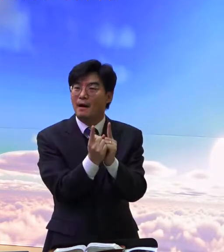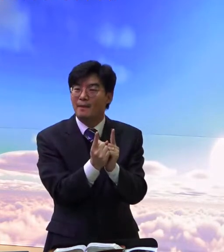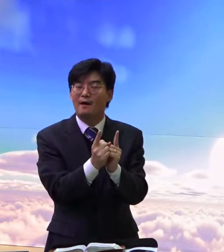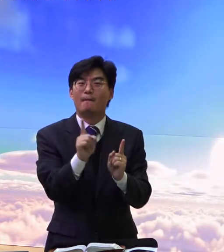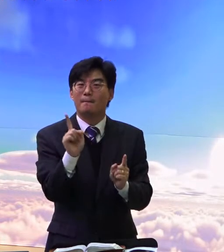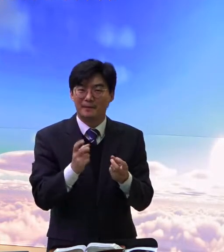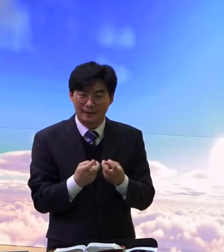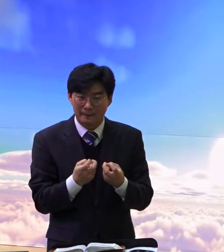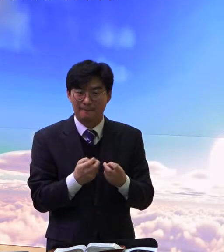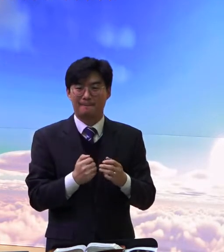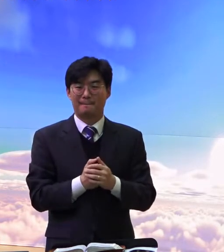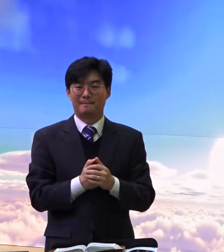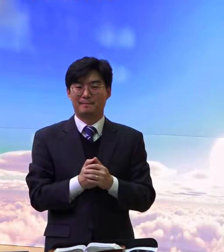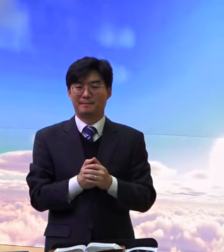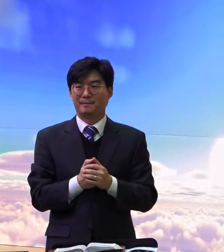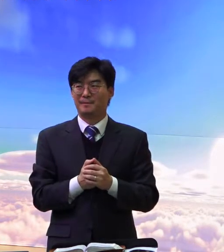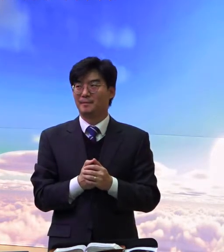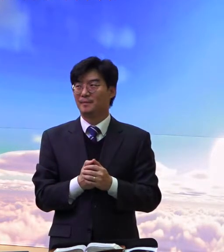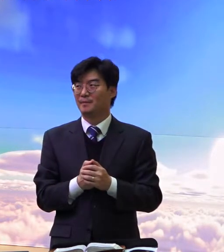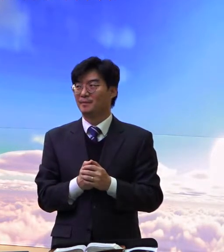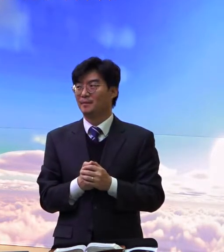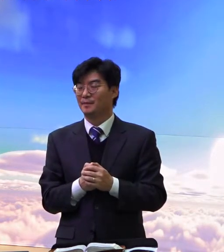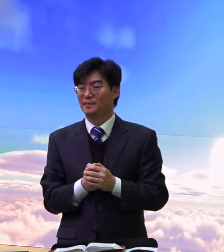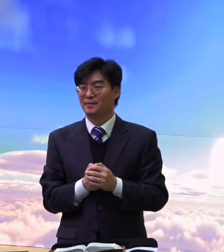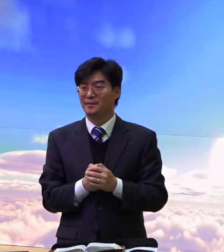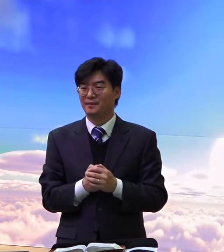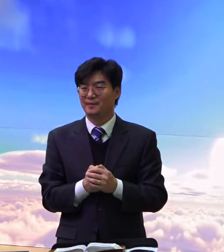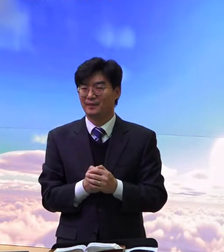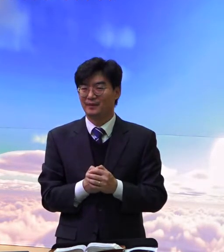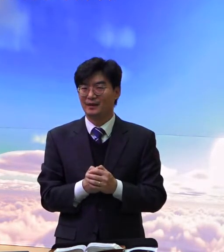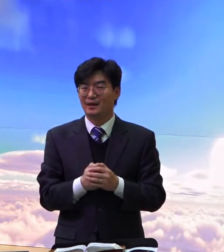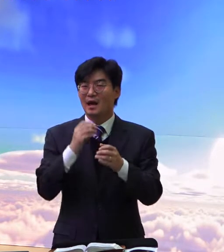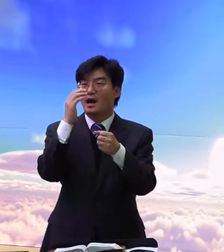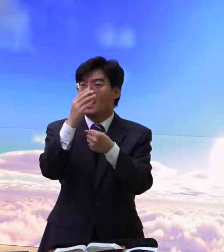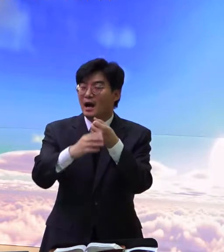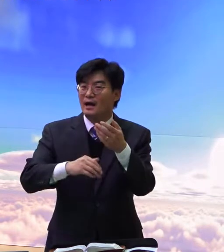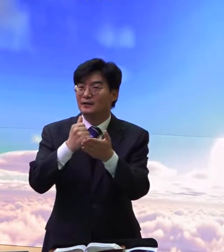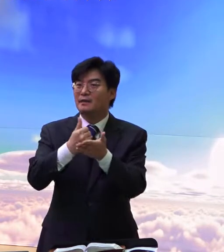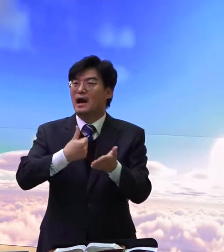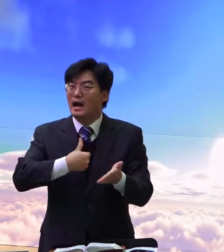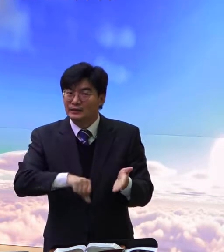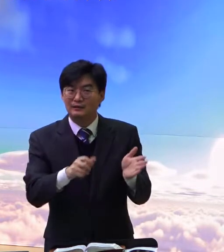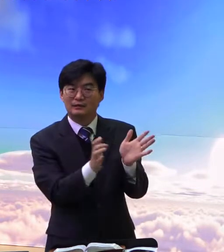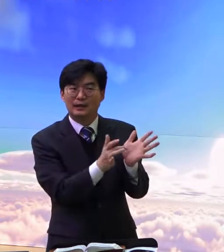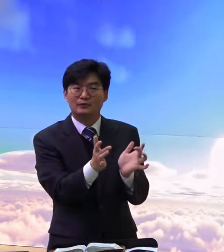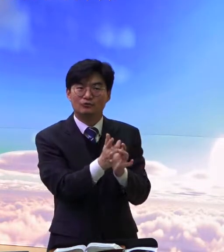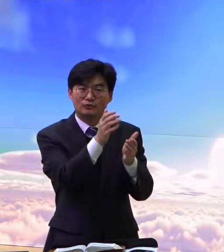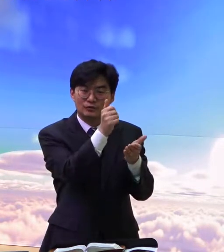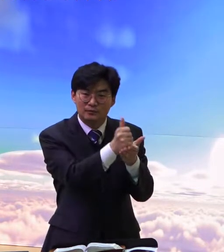그리면서, 익두스 물고기를 그리면서 하나님의 아들 예수 그리스도, 우리의 구원자라고 고백했습니다.